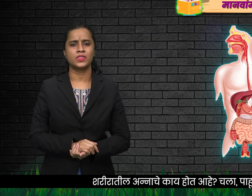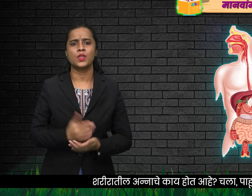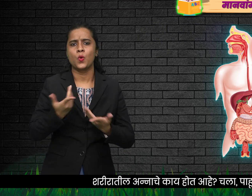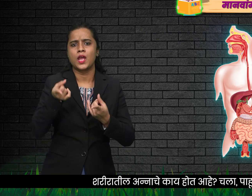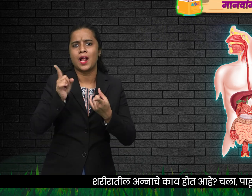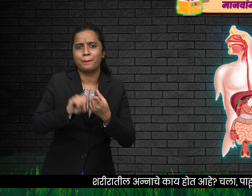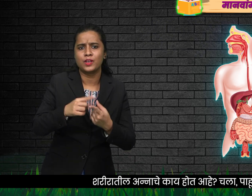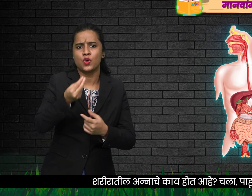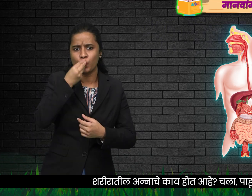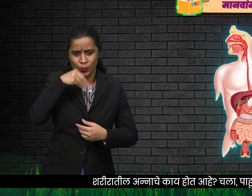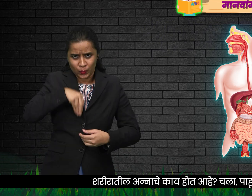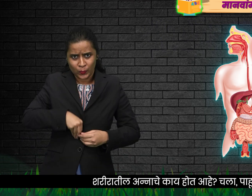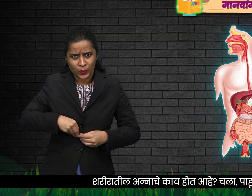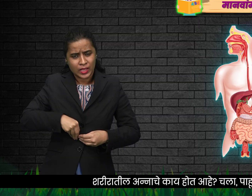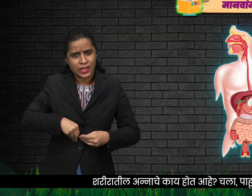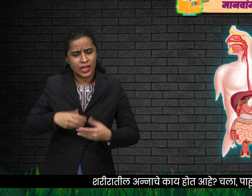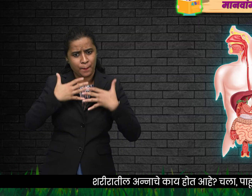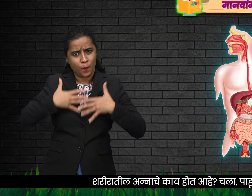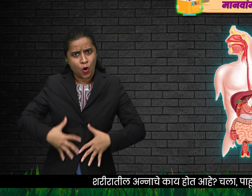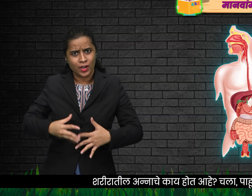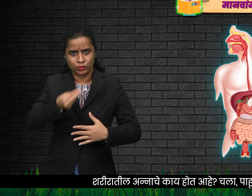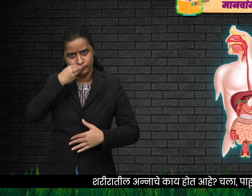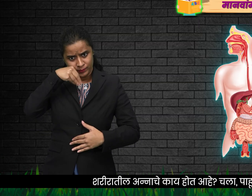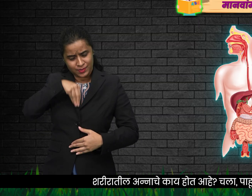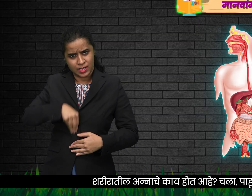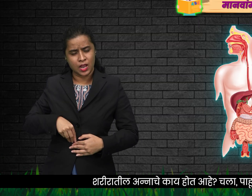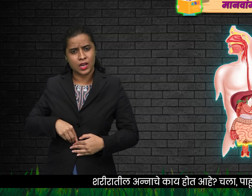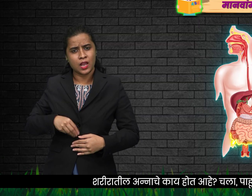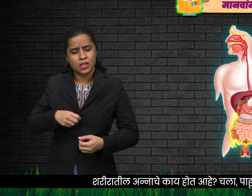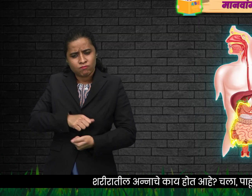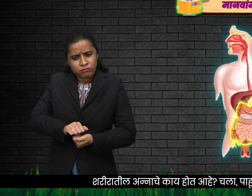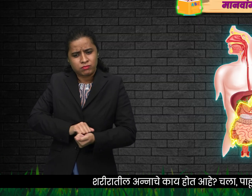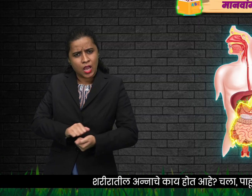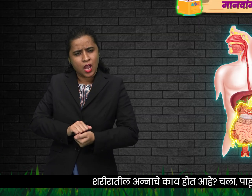शरीरातील अन्नाचे काय होत आहे, चला पाहूया.